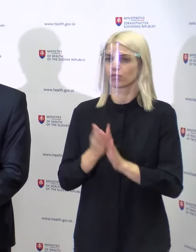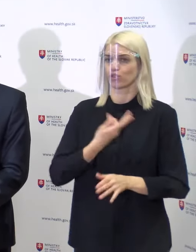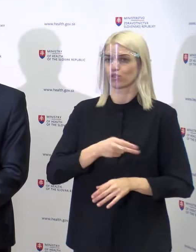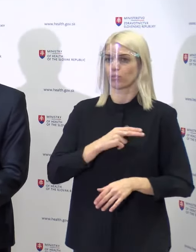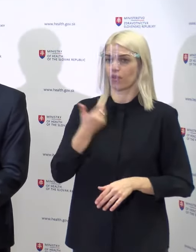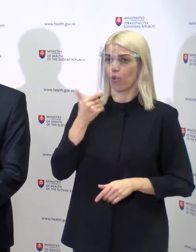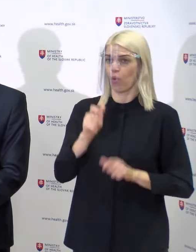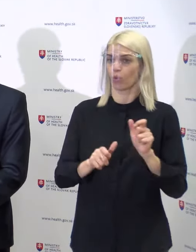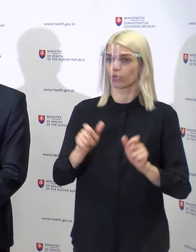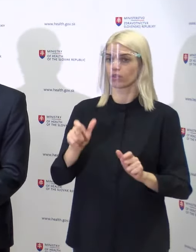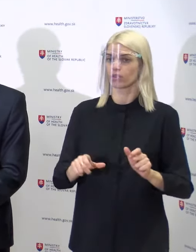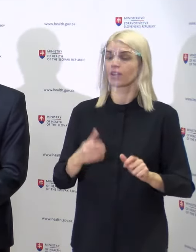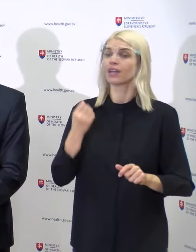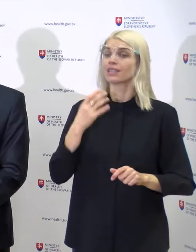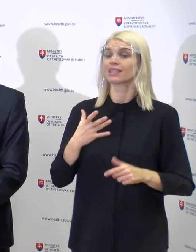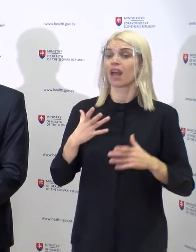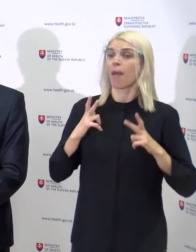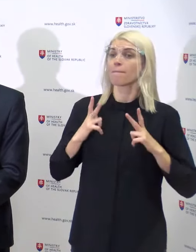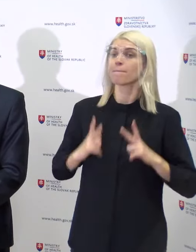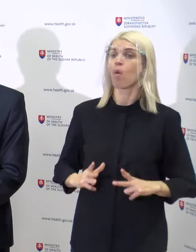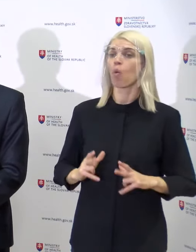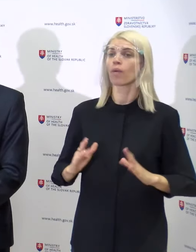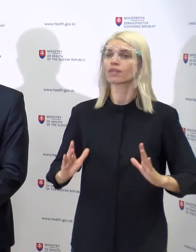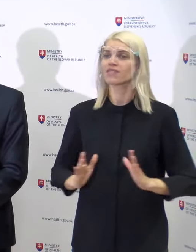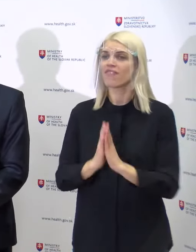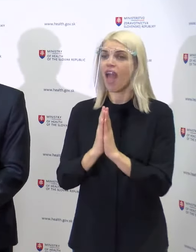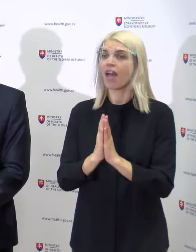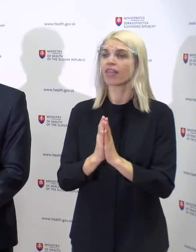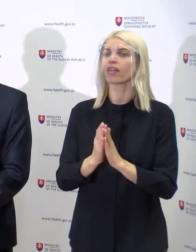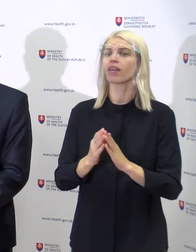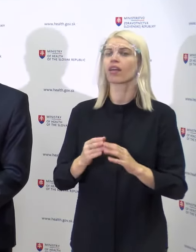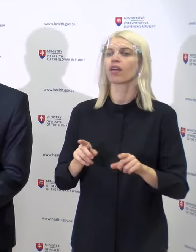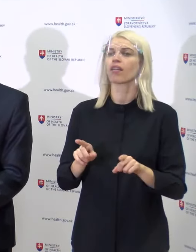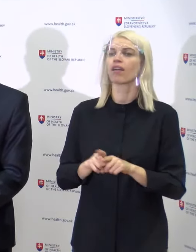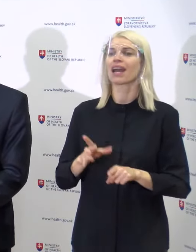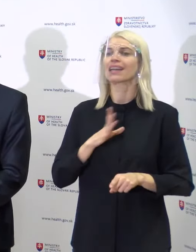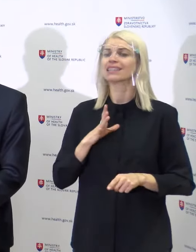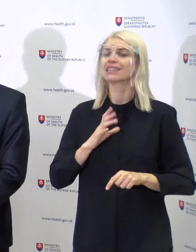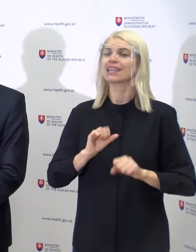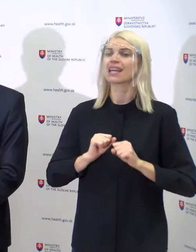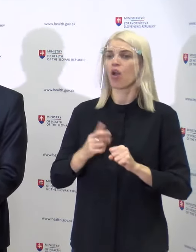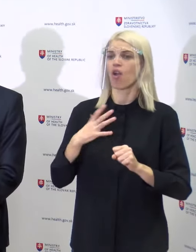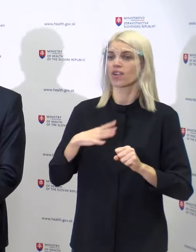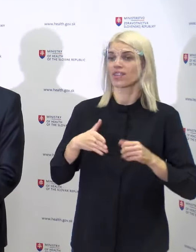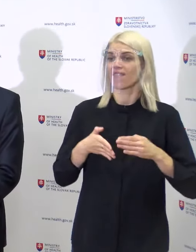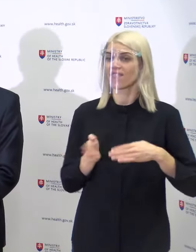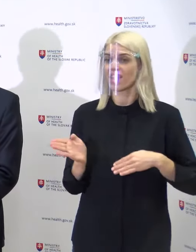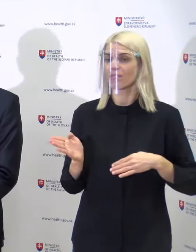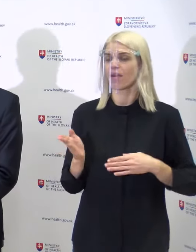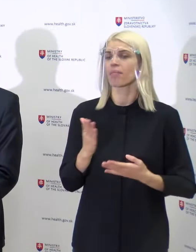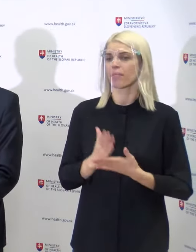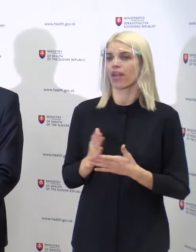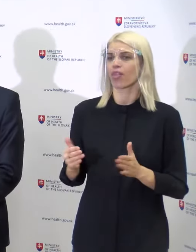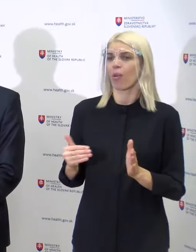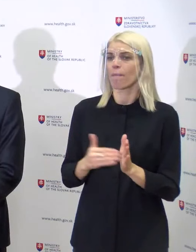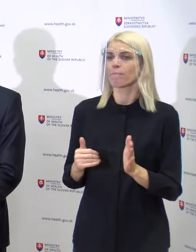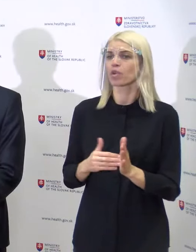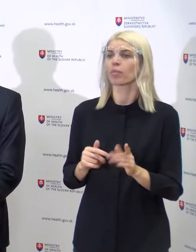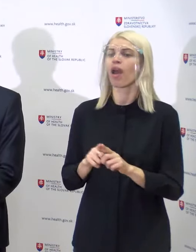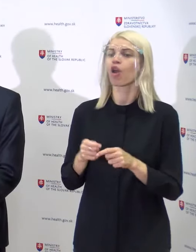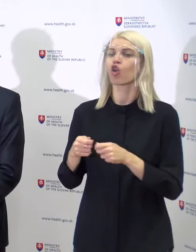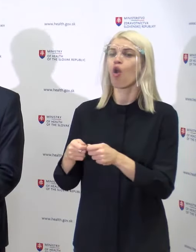teda chcú stráviť pokojné sviatky a vyhnúť sa nejakom riziku nákazy, je potrebné tie